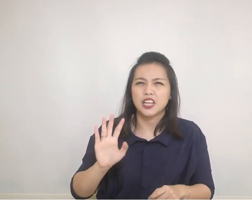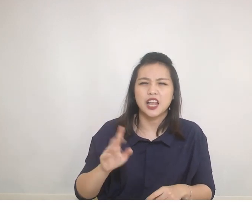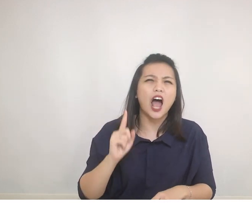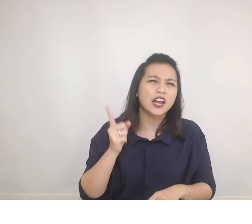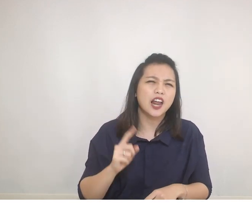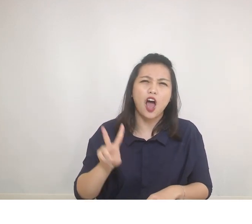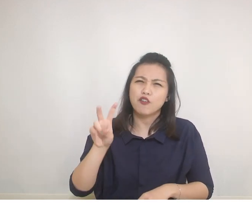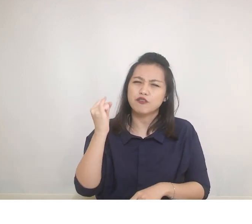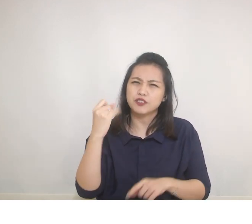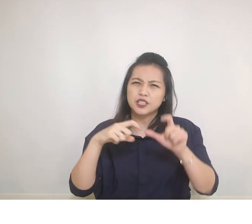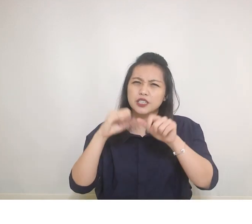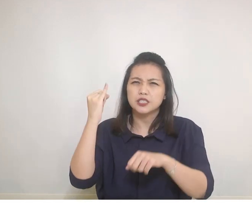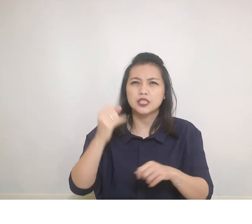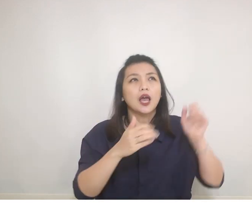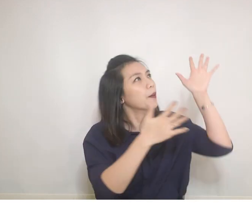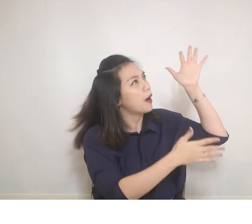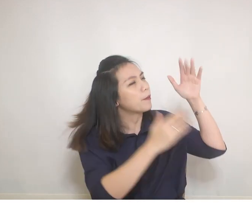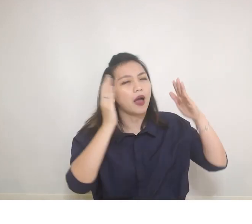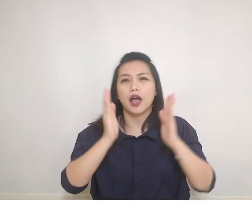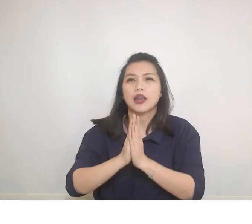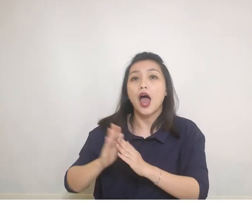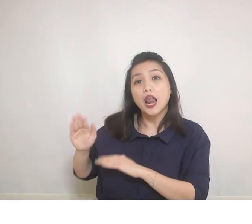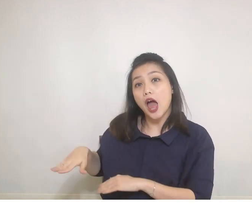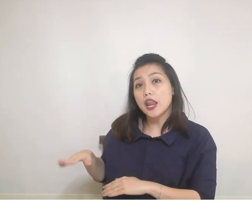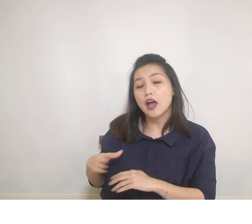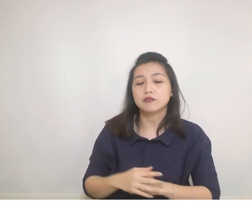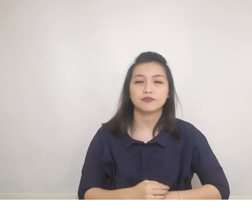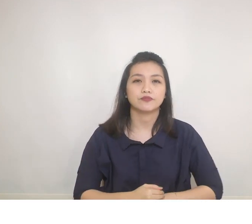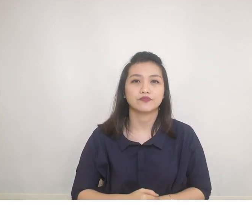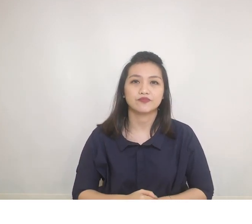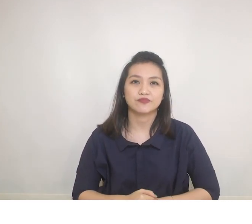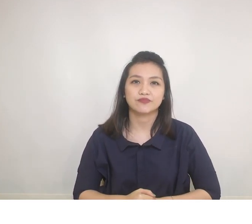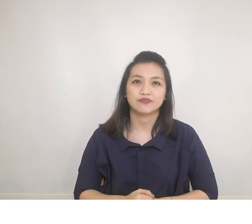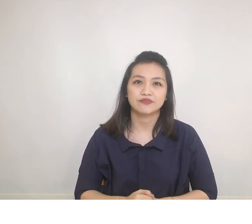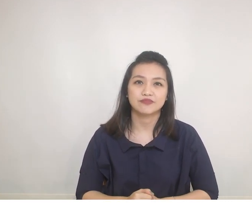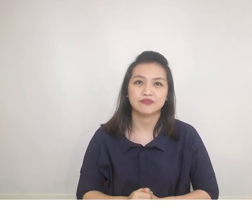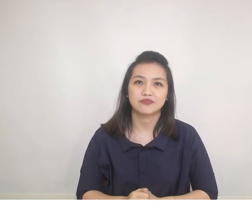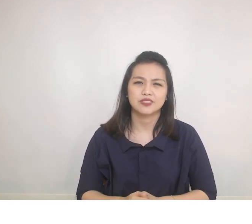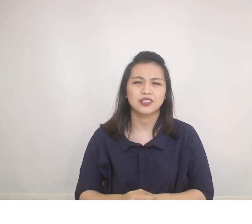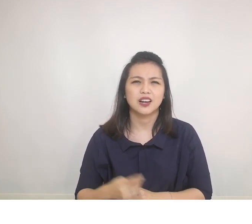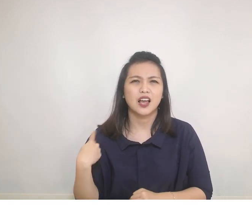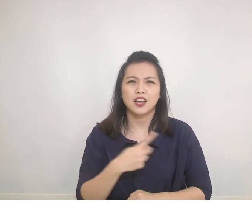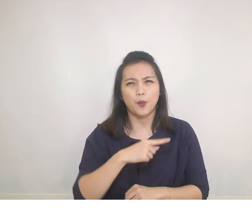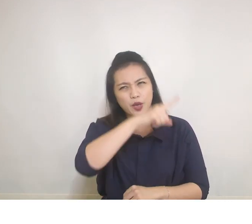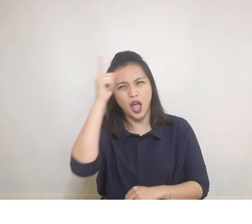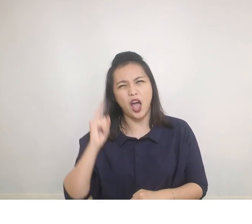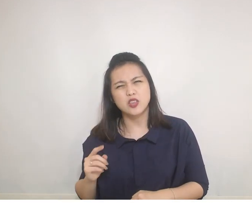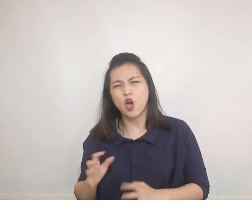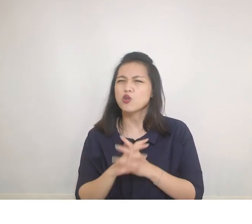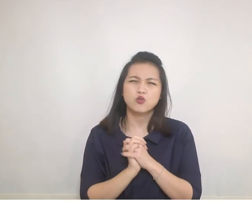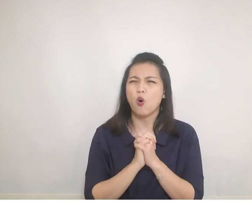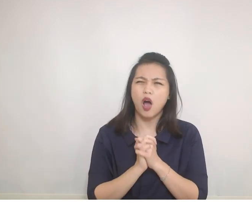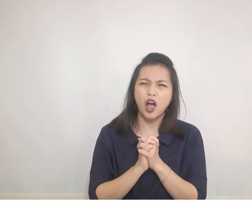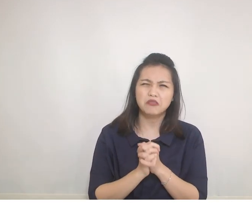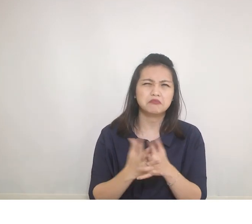CG kami. Yang dulu awalnya CG kami itu 12-15 orang gitu. Sekarang kami ada di